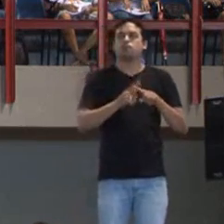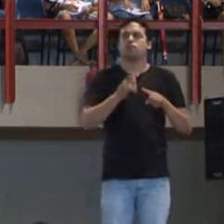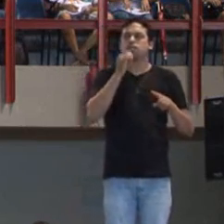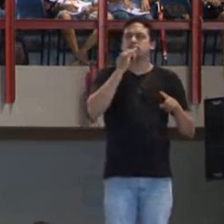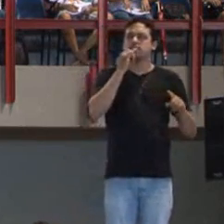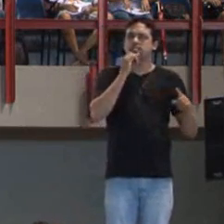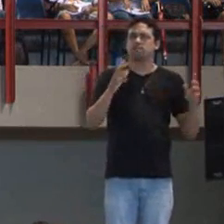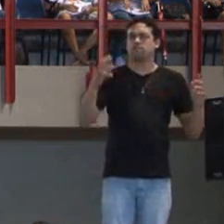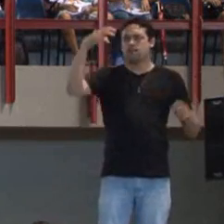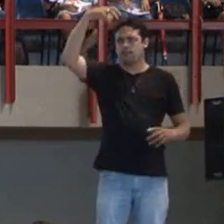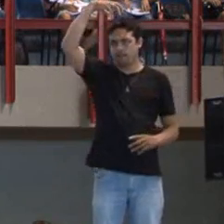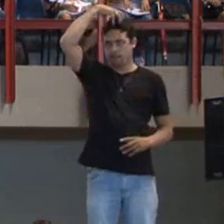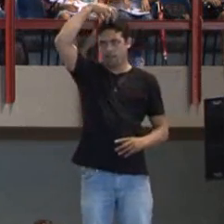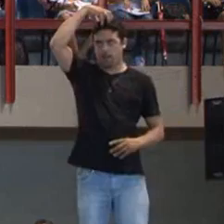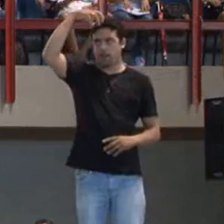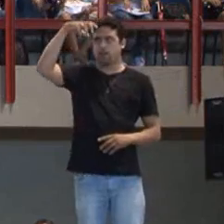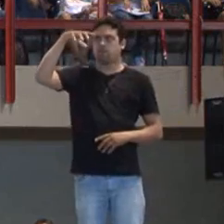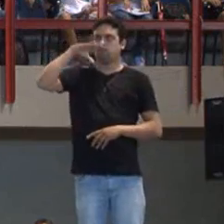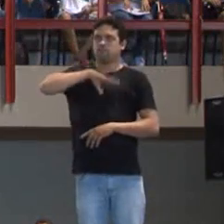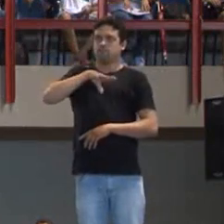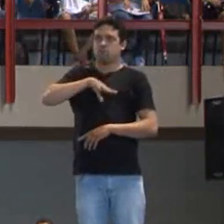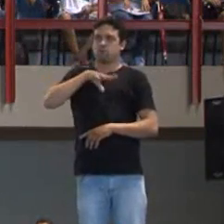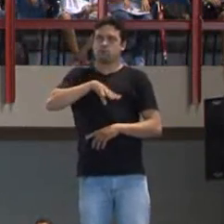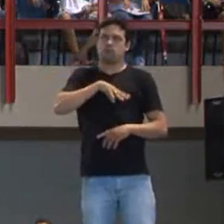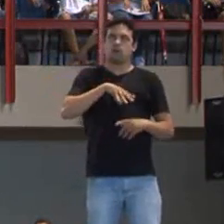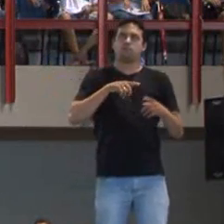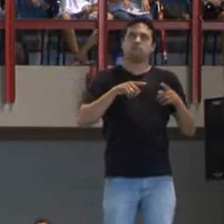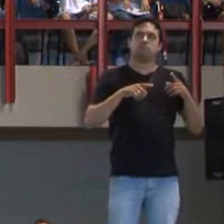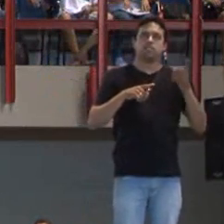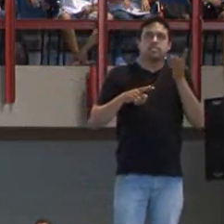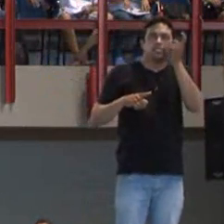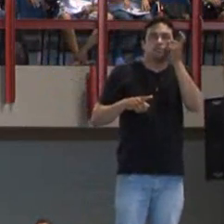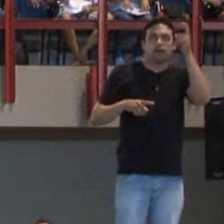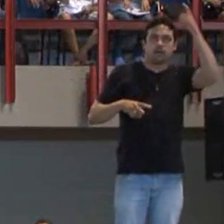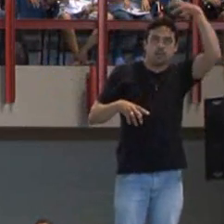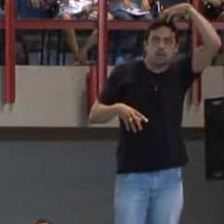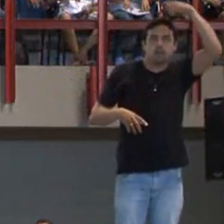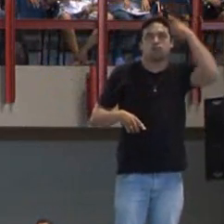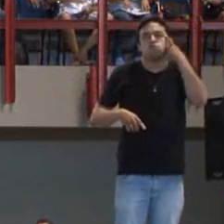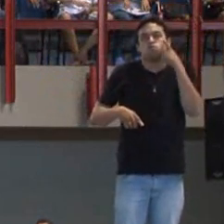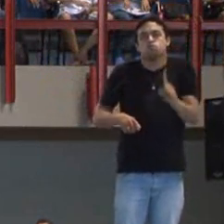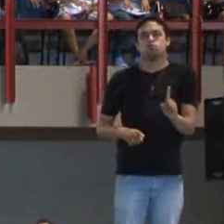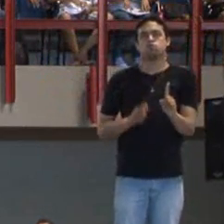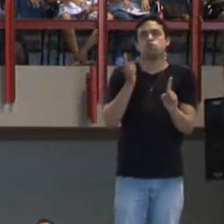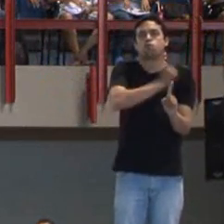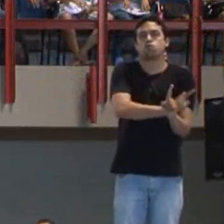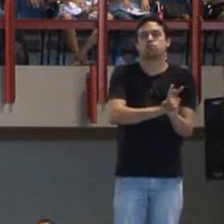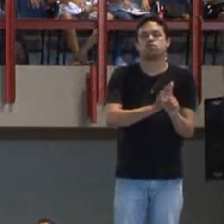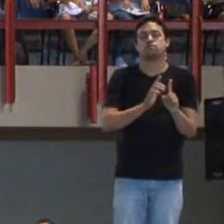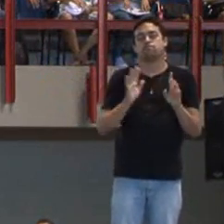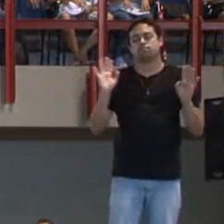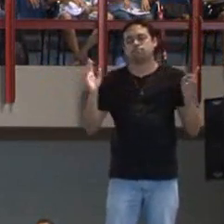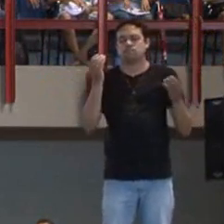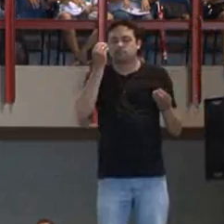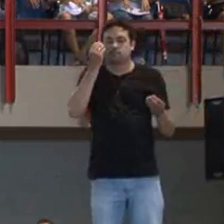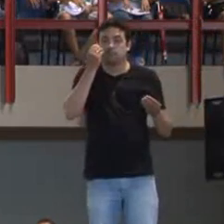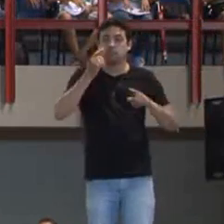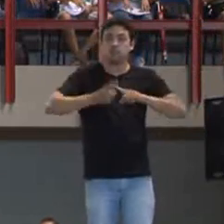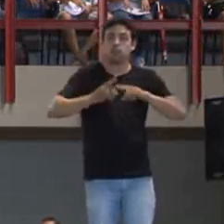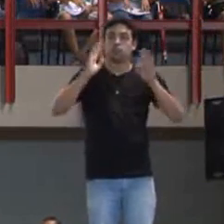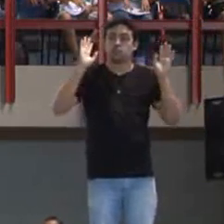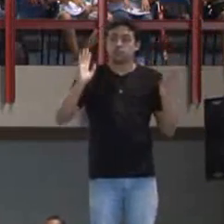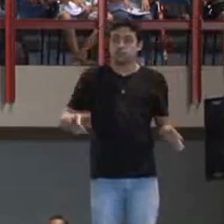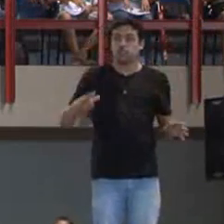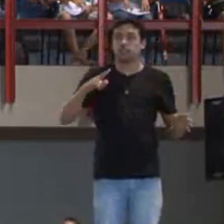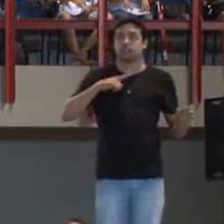repente, um rei da Espanha passou um dia a poder ser o rei de Portugal também. Quando nasceu o que a gente chama